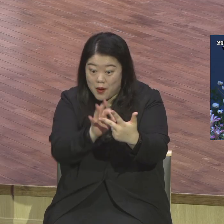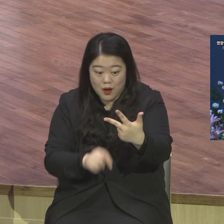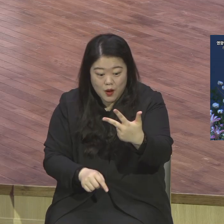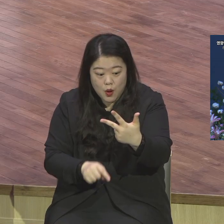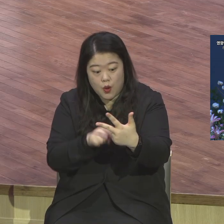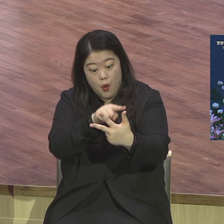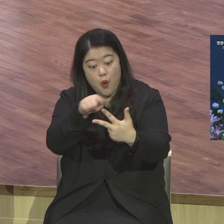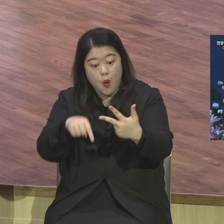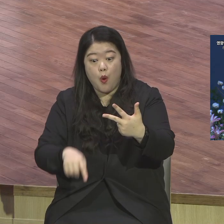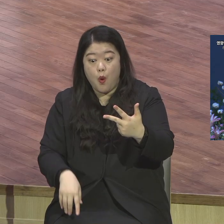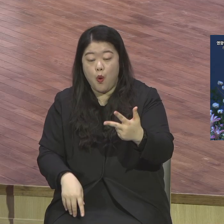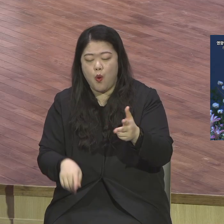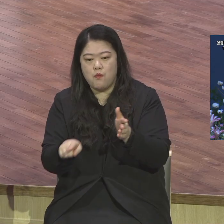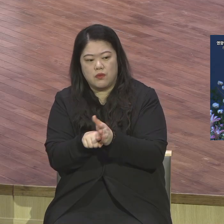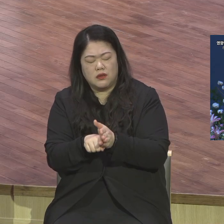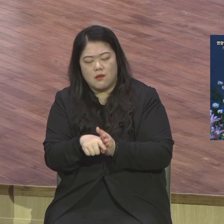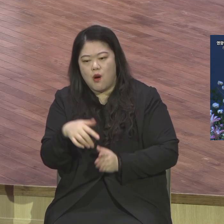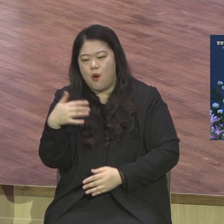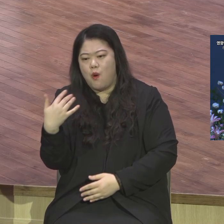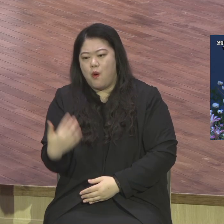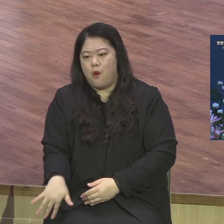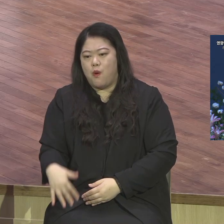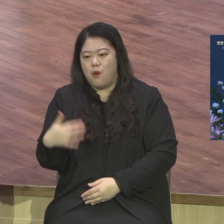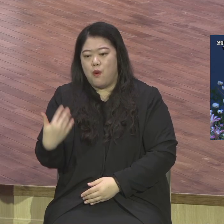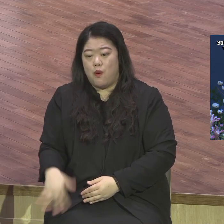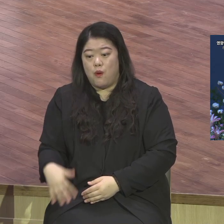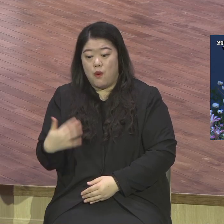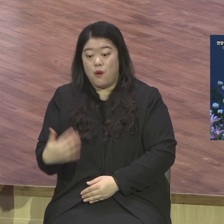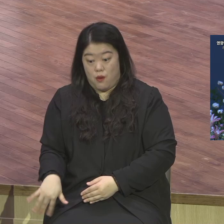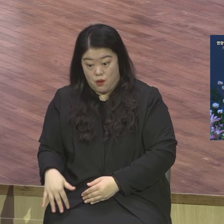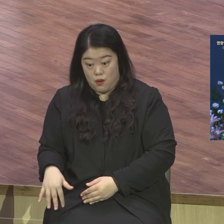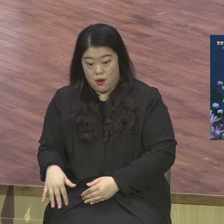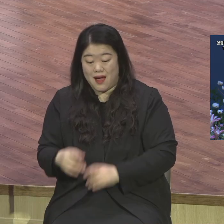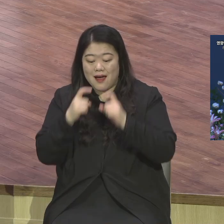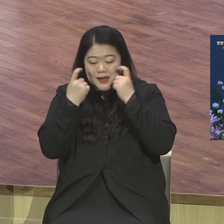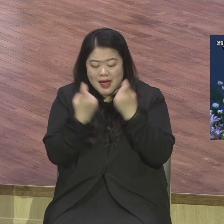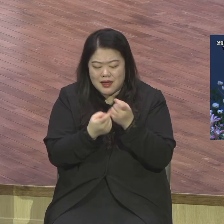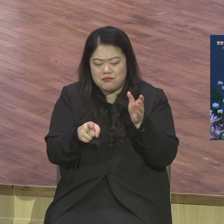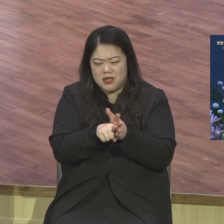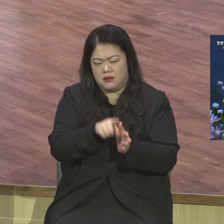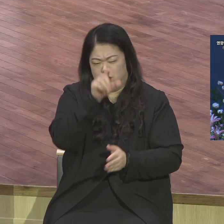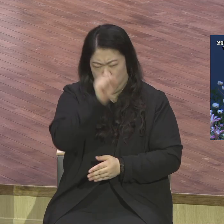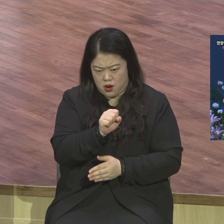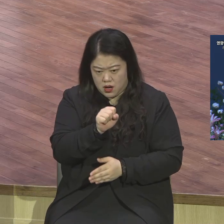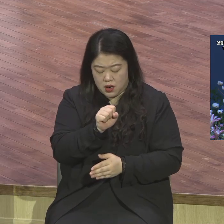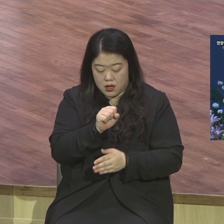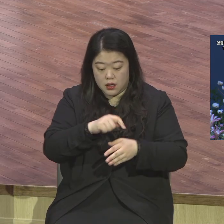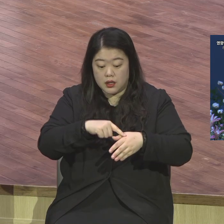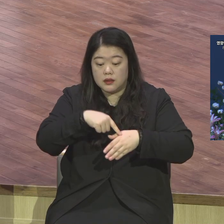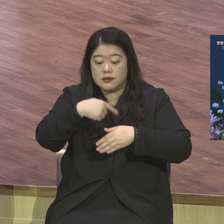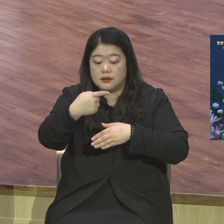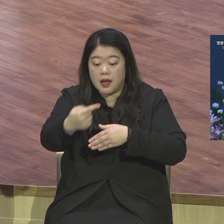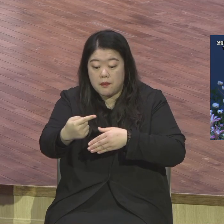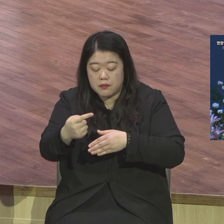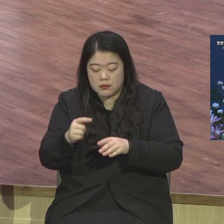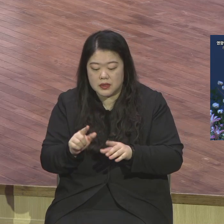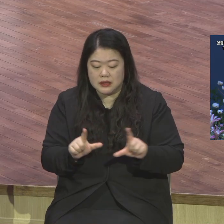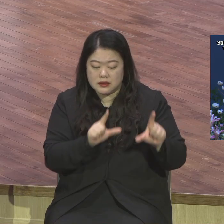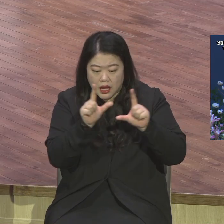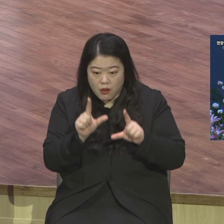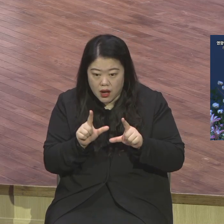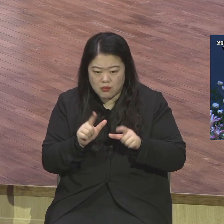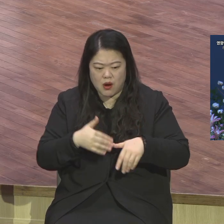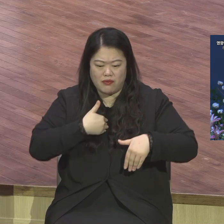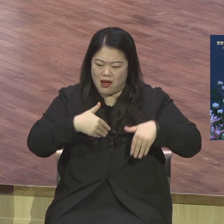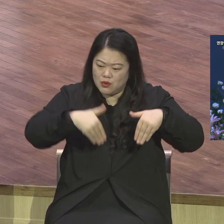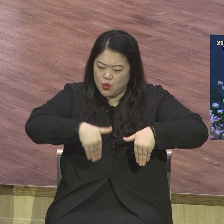특징이 뭡니까? 그들이 믿는 믿음을 통해서 생활 속에서 그것이 포로든